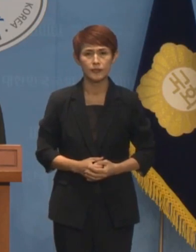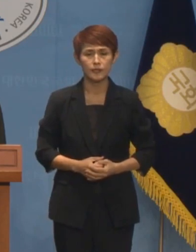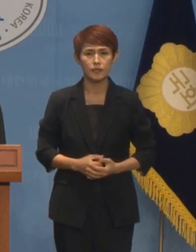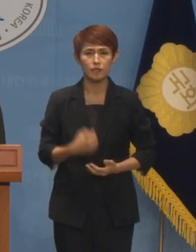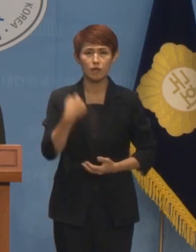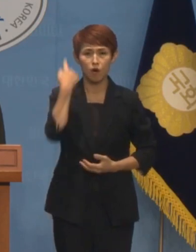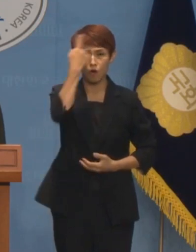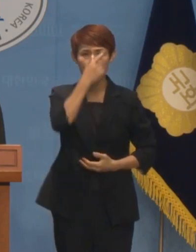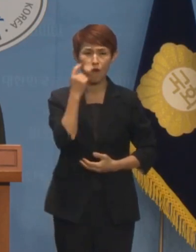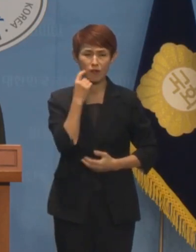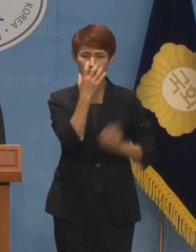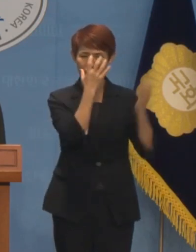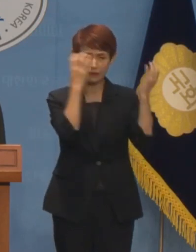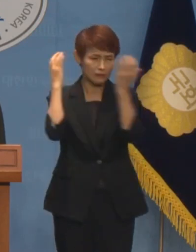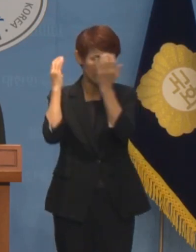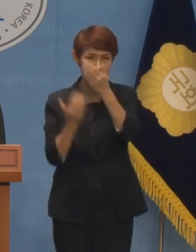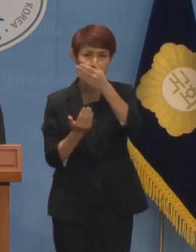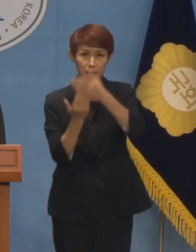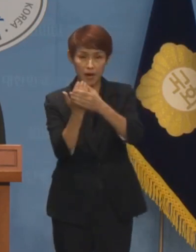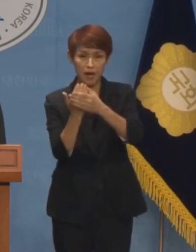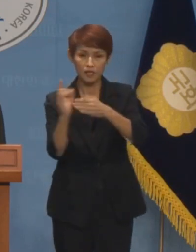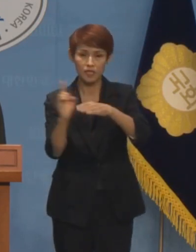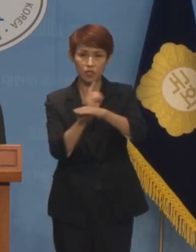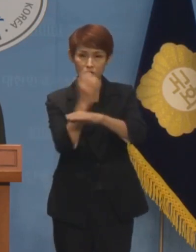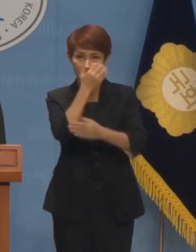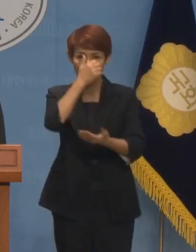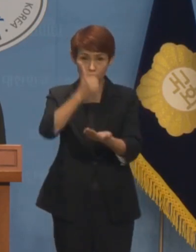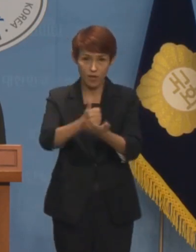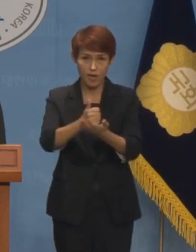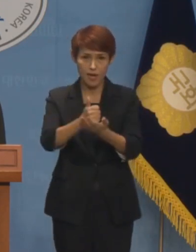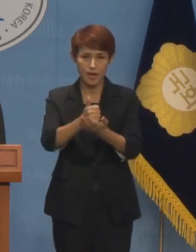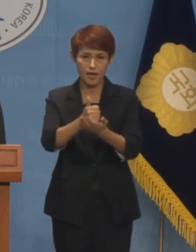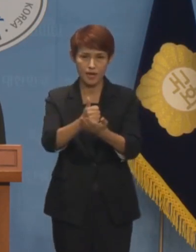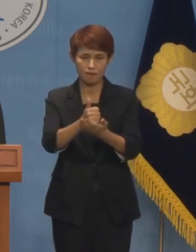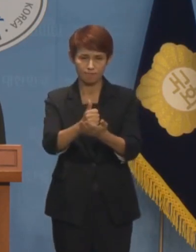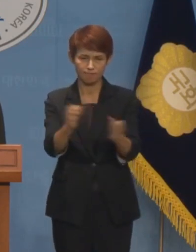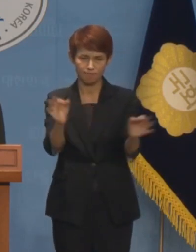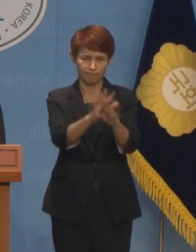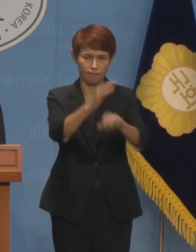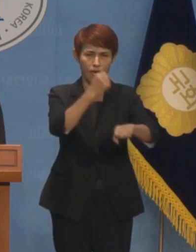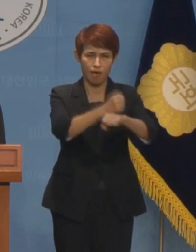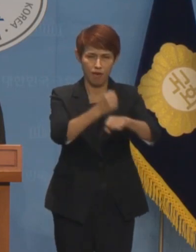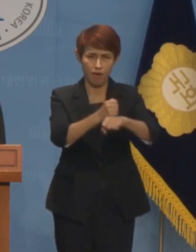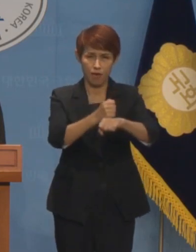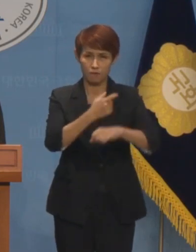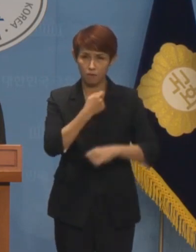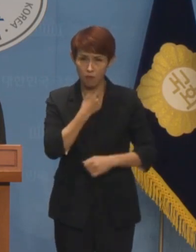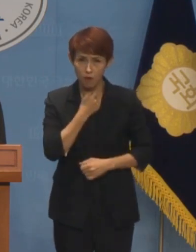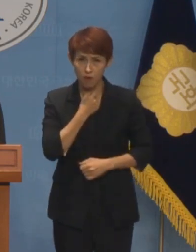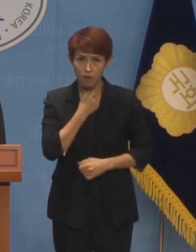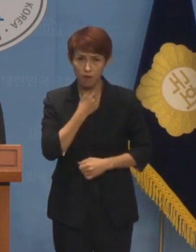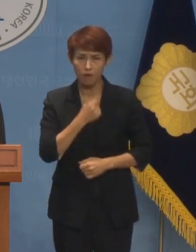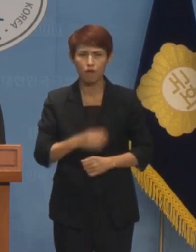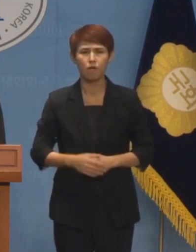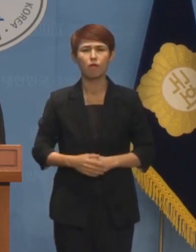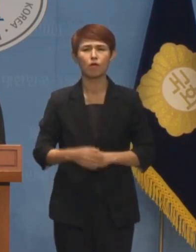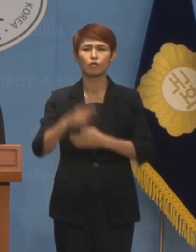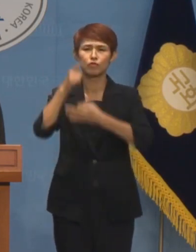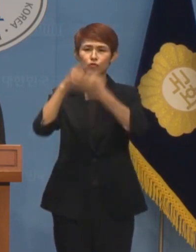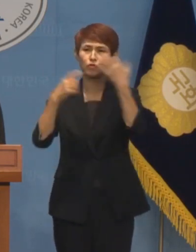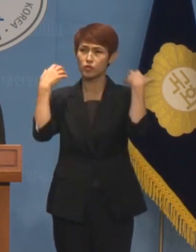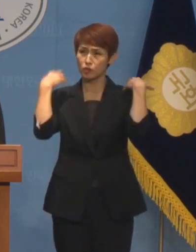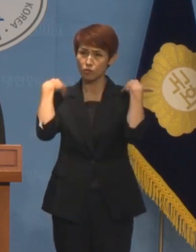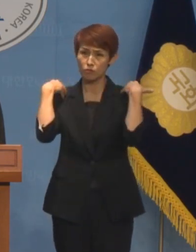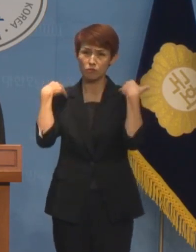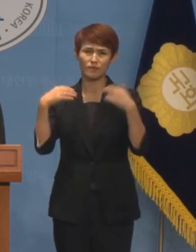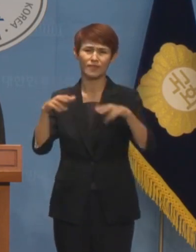딥페이크 사건 등 디지털 성범죄를 뿌리 뽑겠다고 하는 의지가 진정으로 있다면 윤석열 정부는